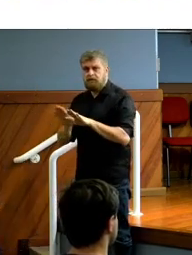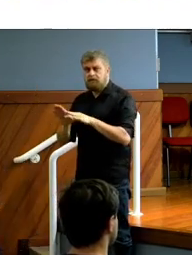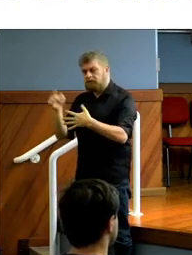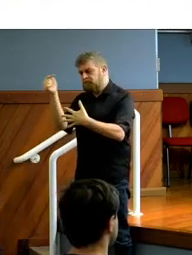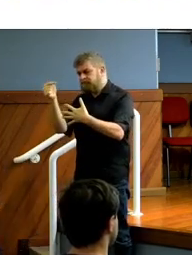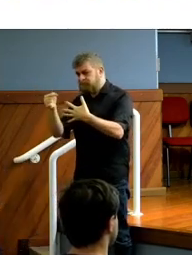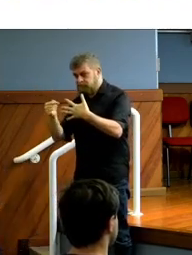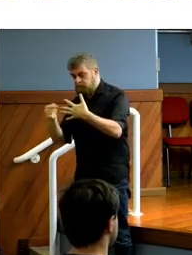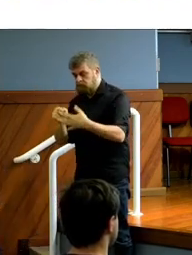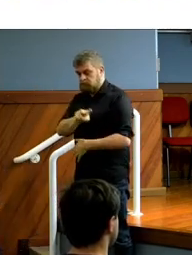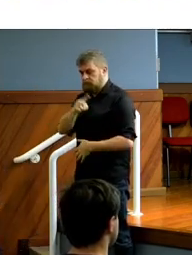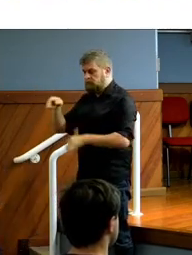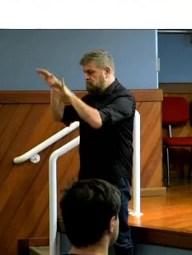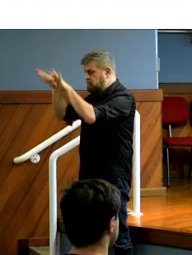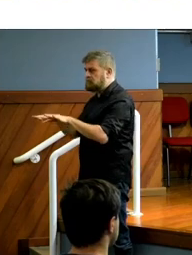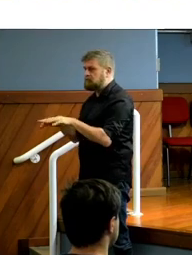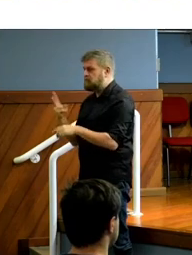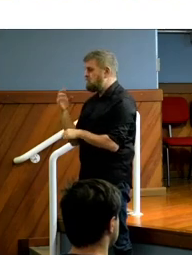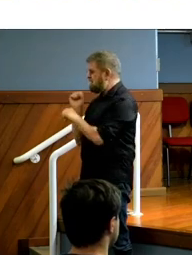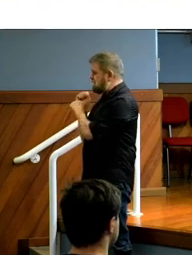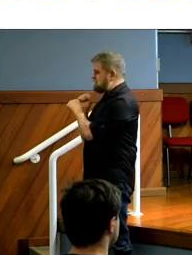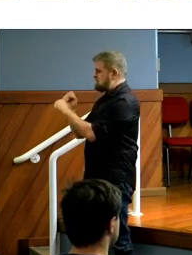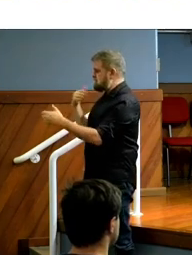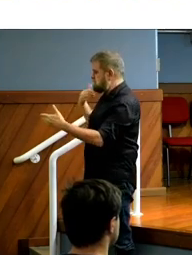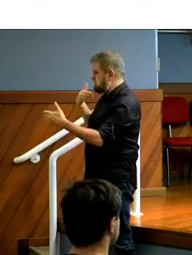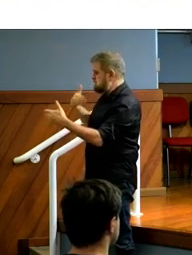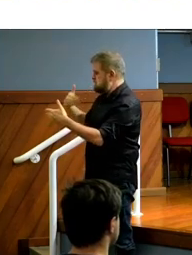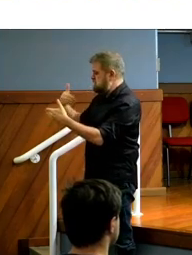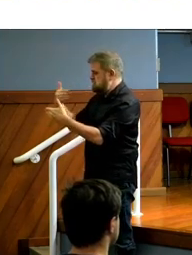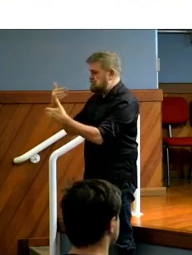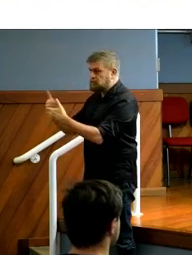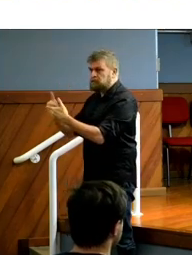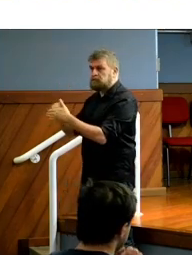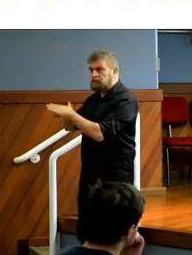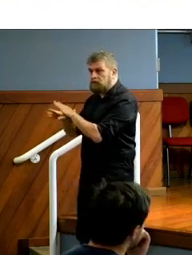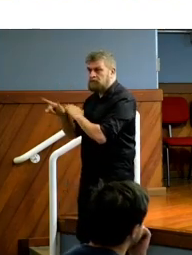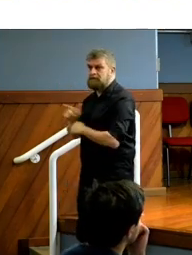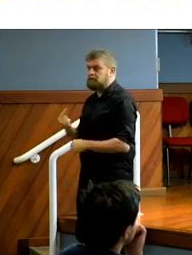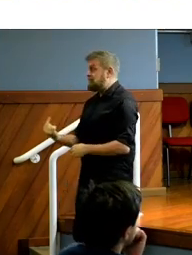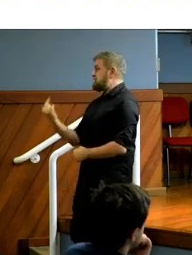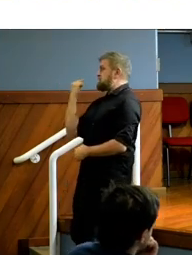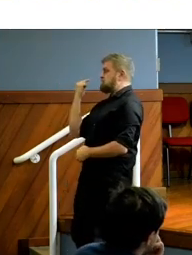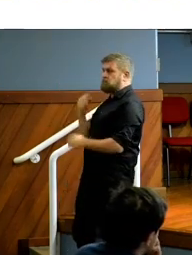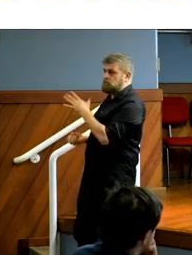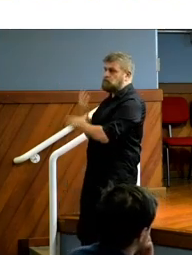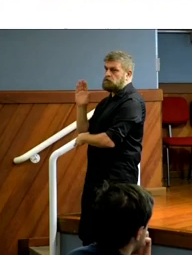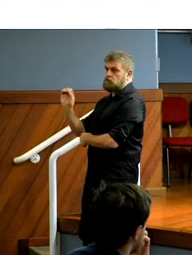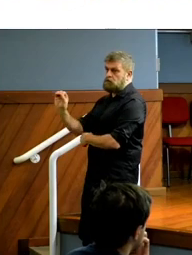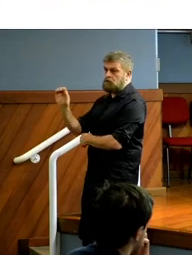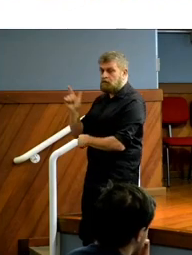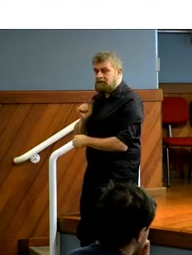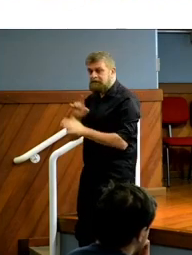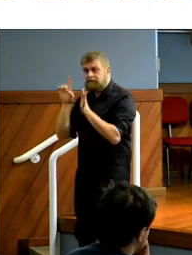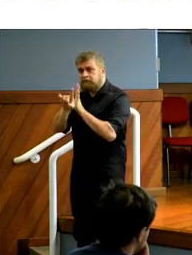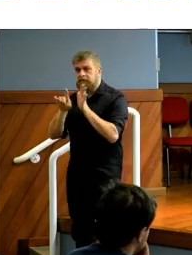esse boom do digital é dos últimos 20 anos, né? Assim, que a gente tem usado mais, não que ele seja dessa época. E tem muitas perguntas que a